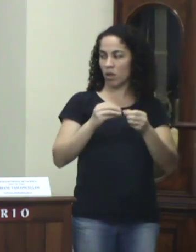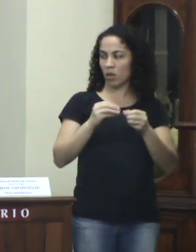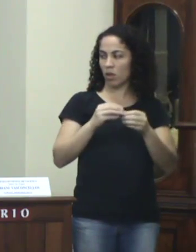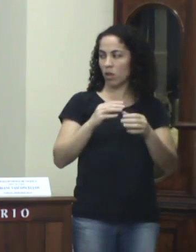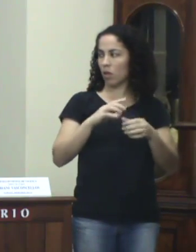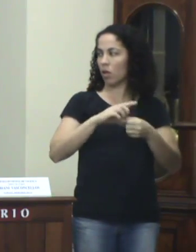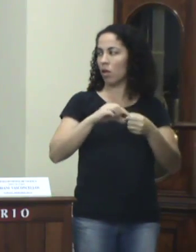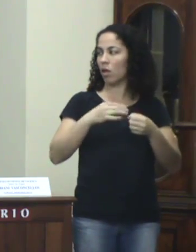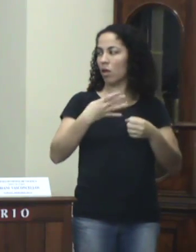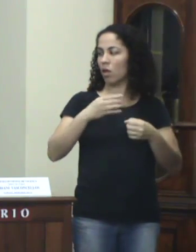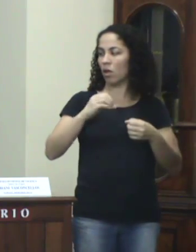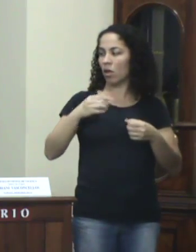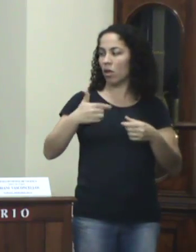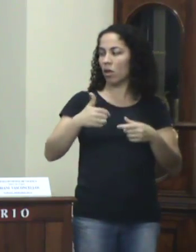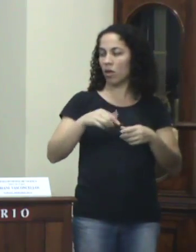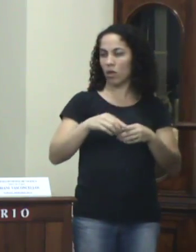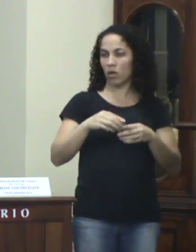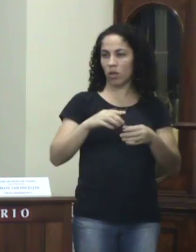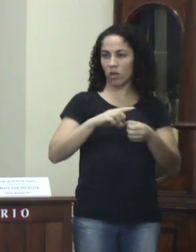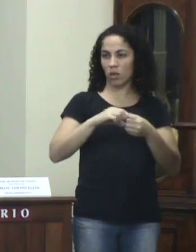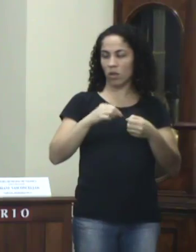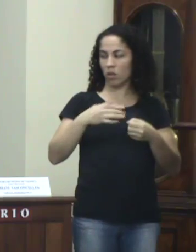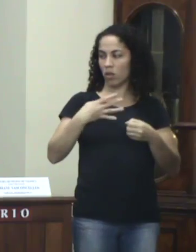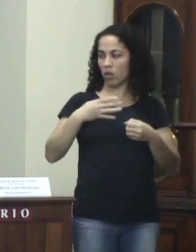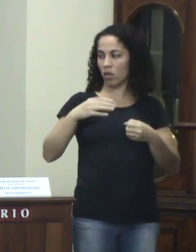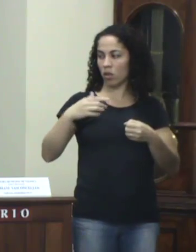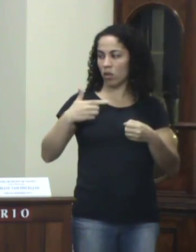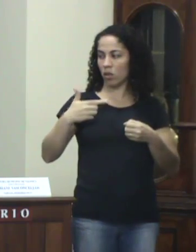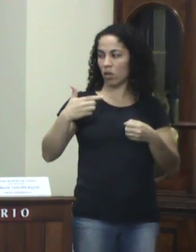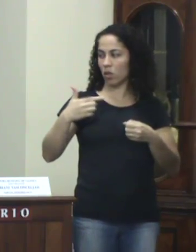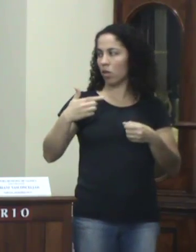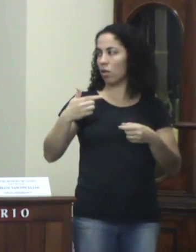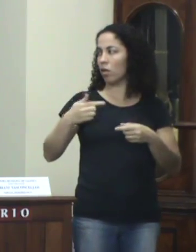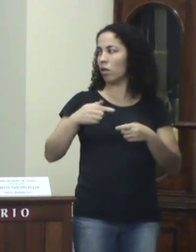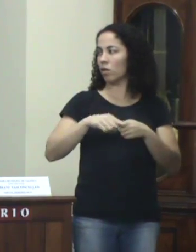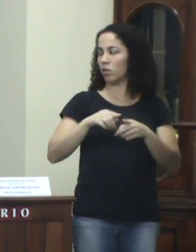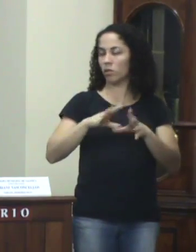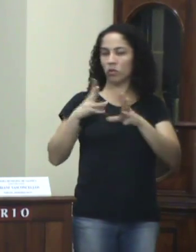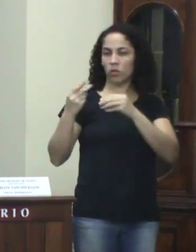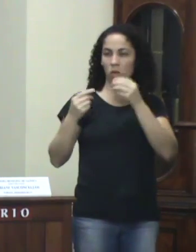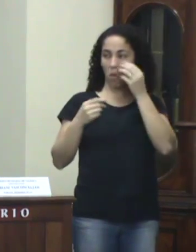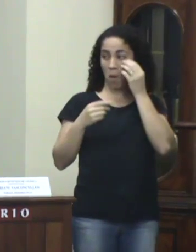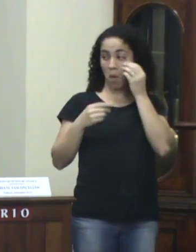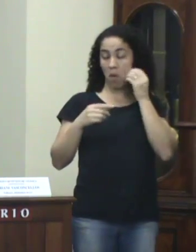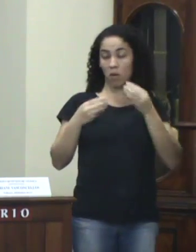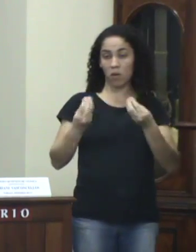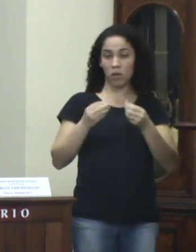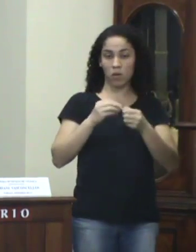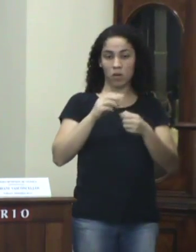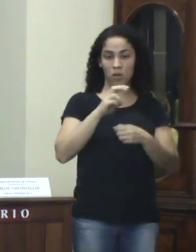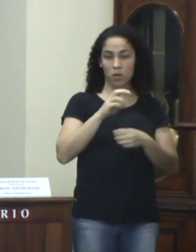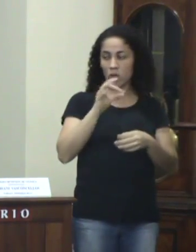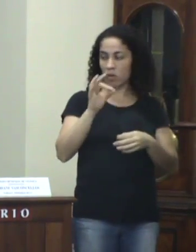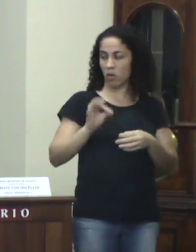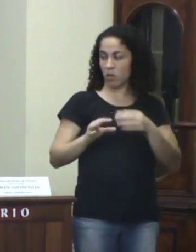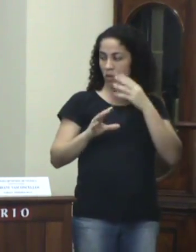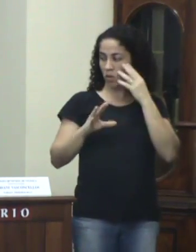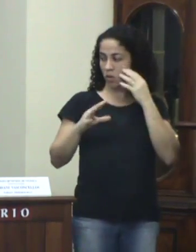Idoso e o artigo 47 do Estatuto dos Deficientes, que reserva ao todo 5% das